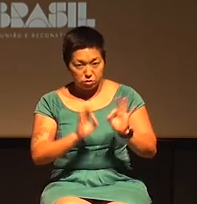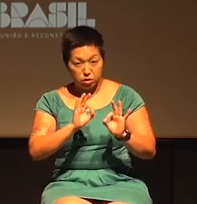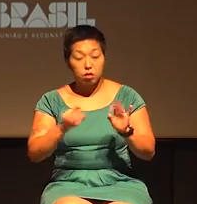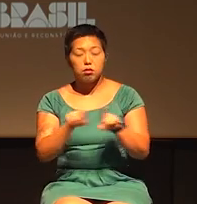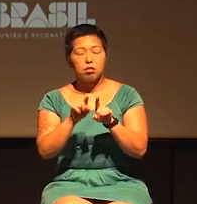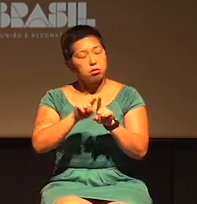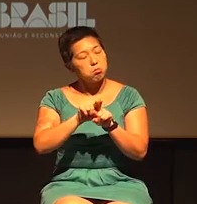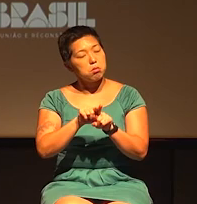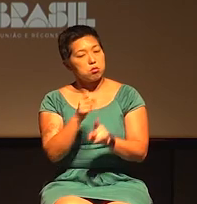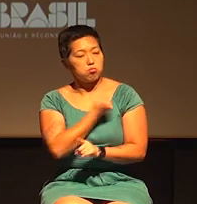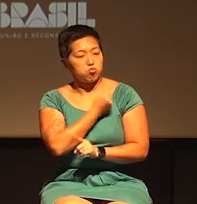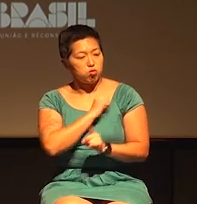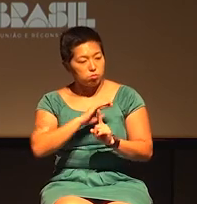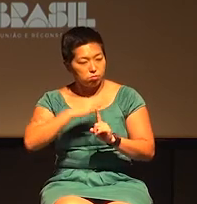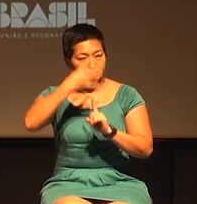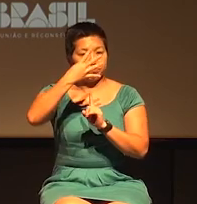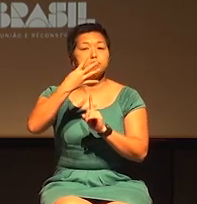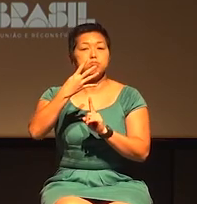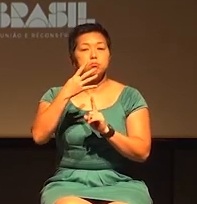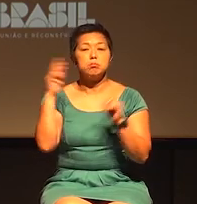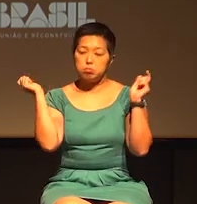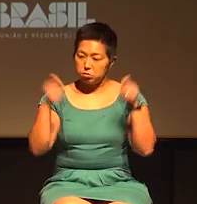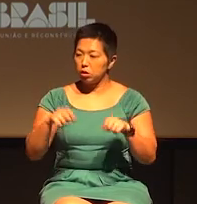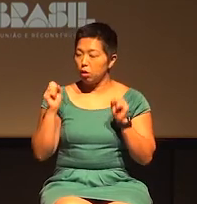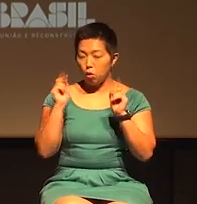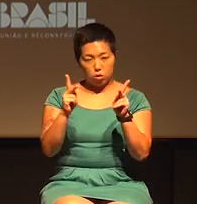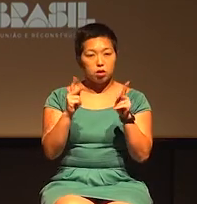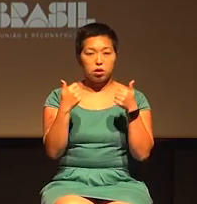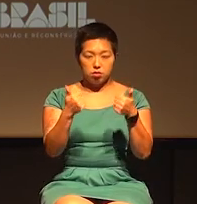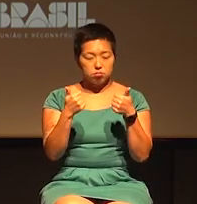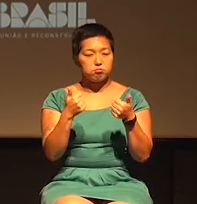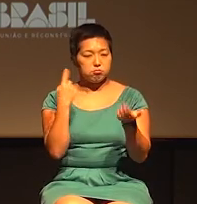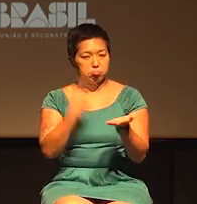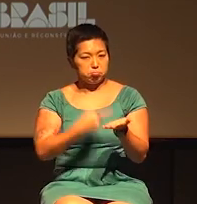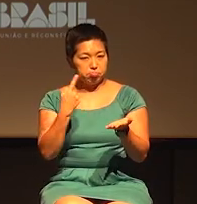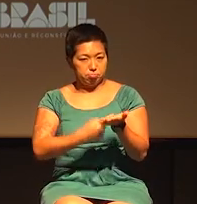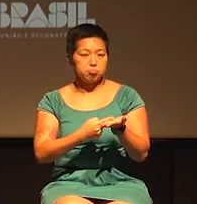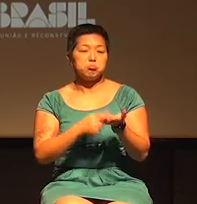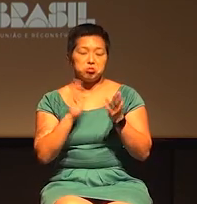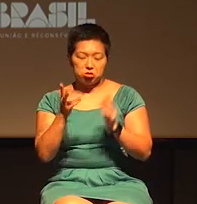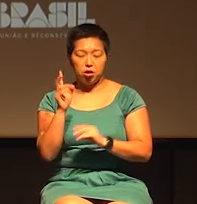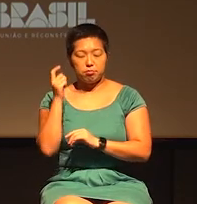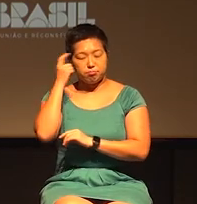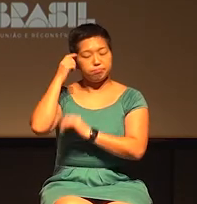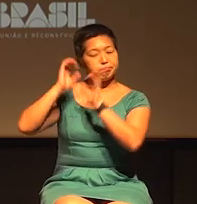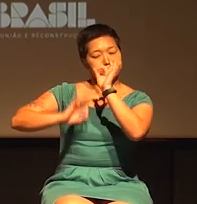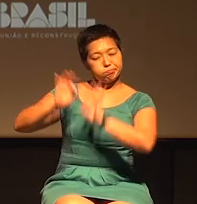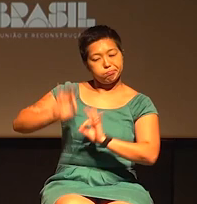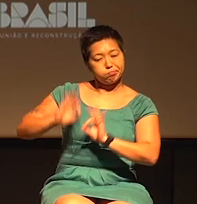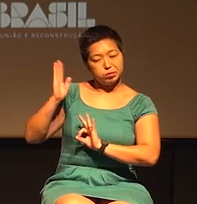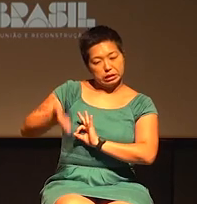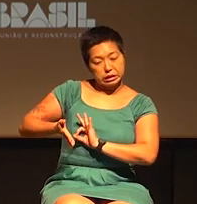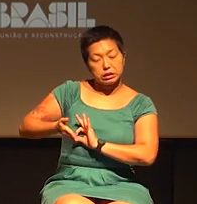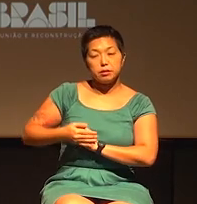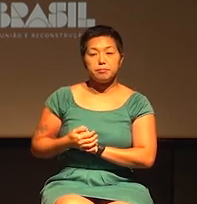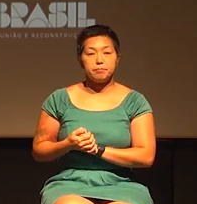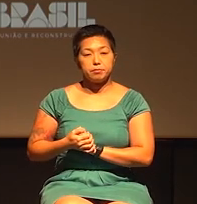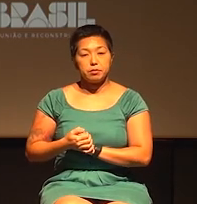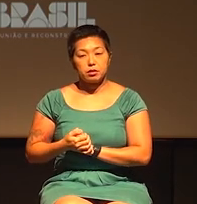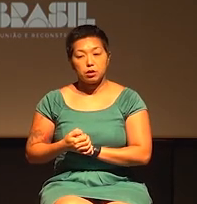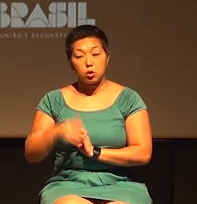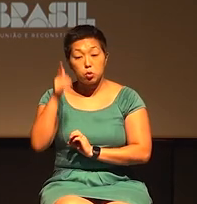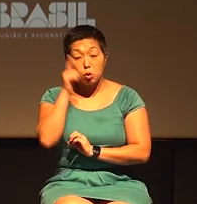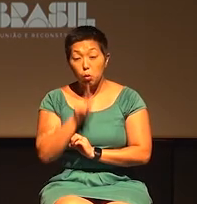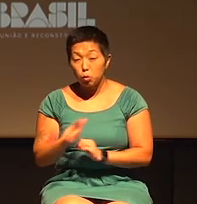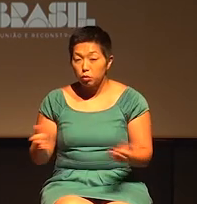de aumentar o o repasse para mais marmitas tá totalmente no no mapa tem essa perspectiva não não